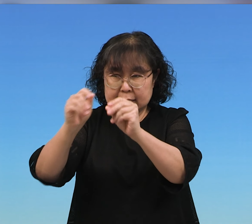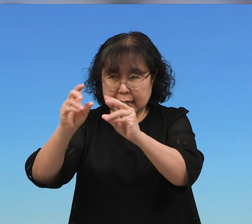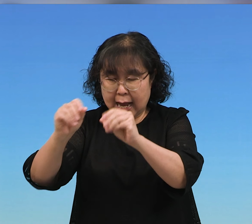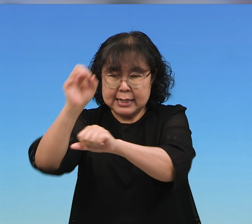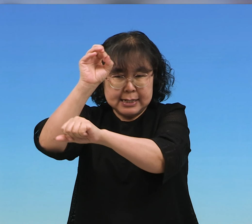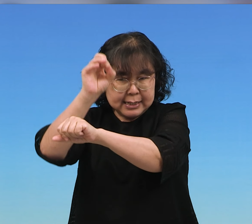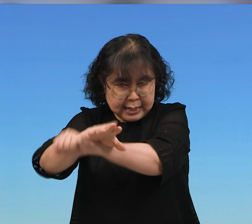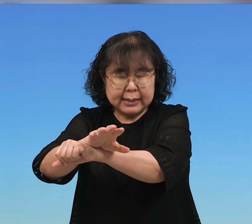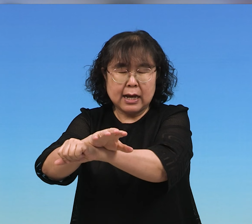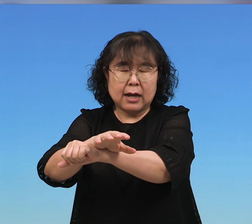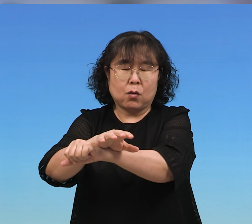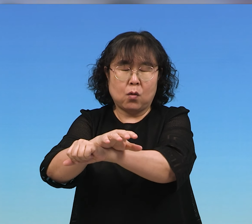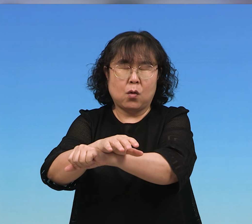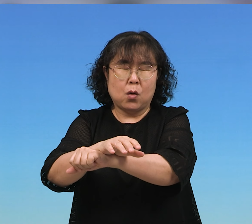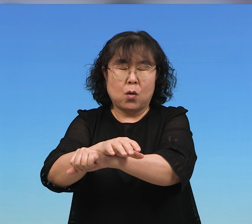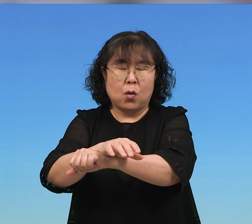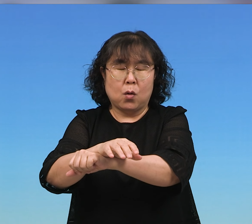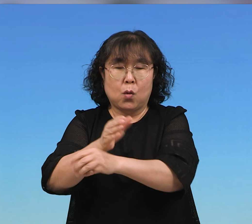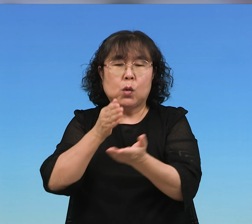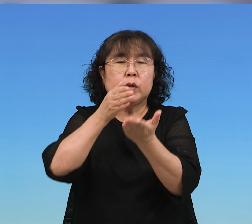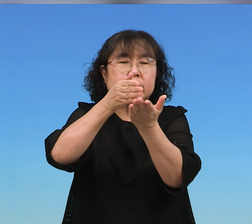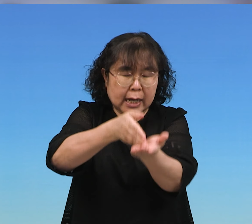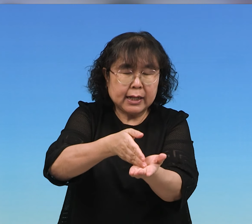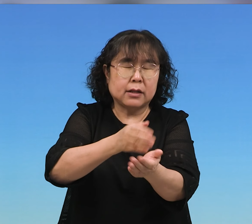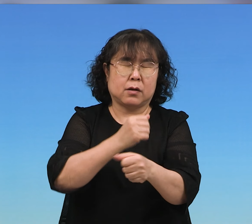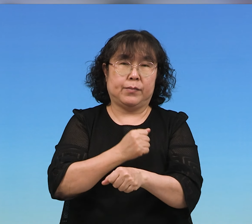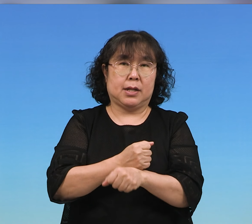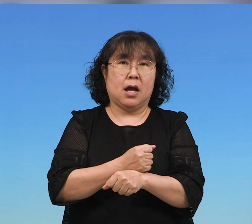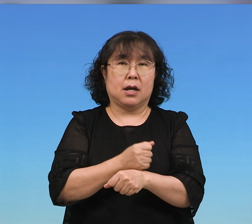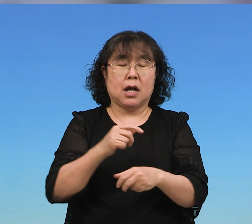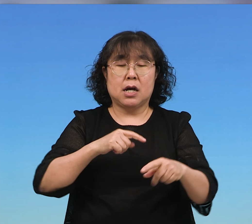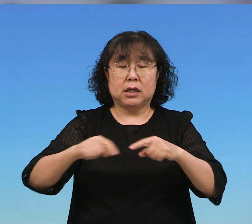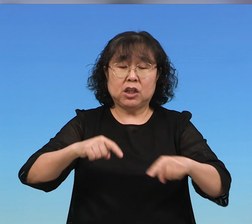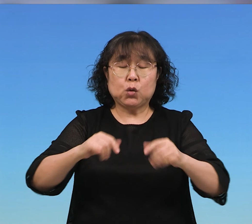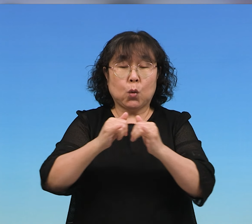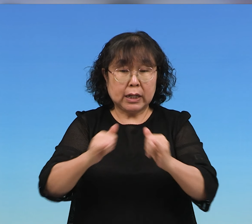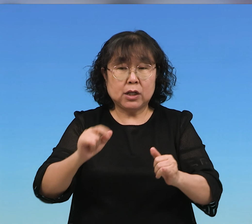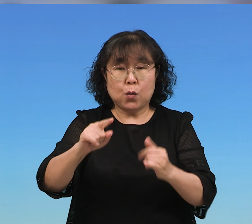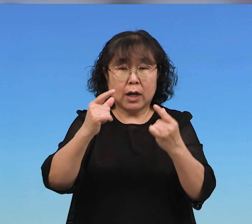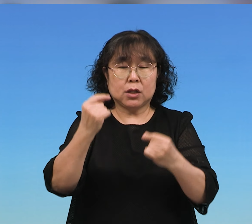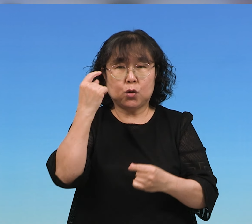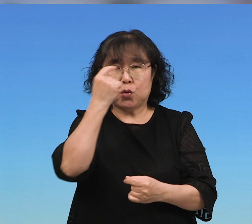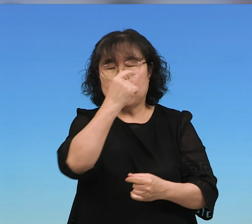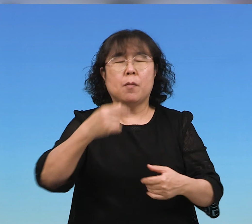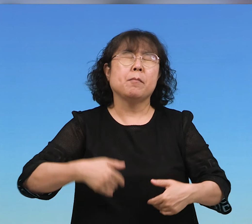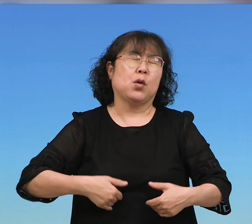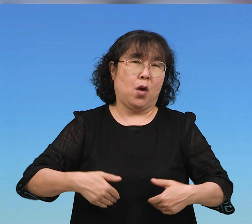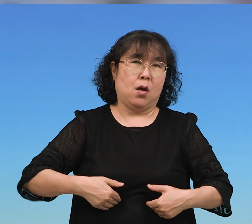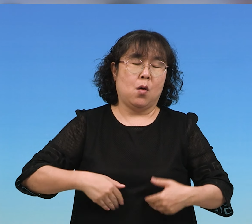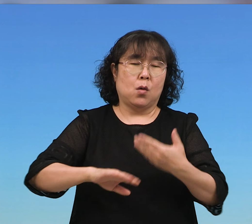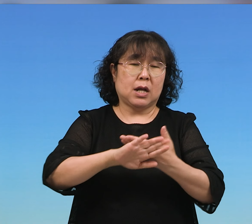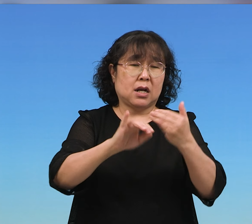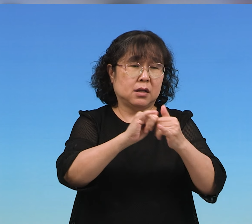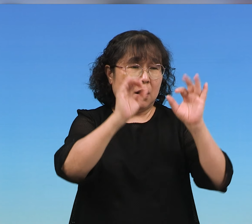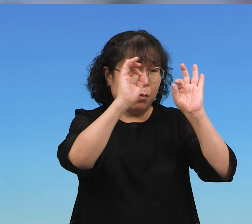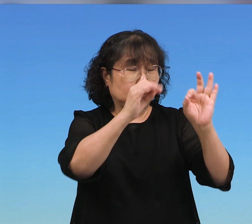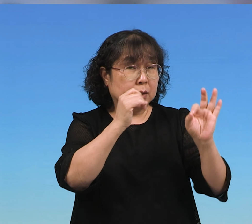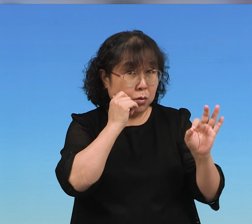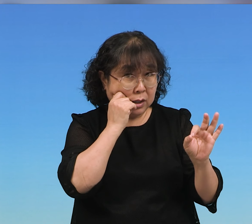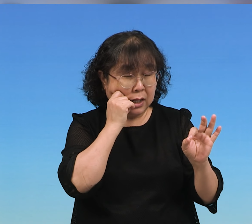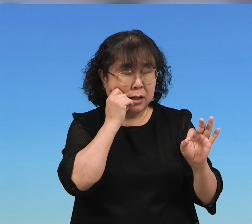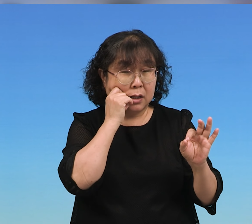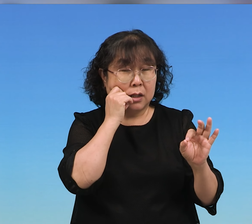세대를 위해서 그 땅을 사자는 것입니다. 이게 바로 지도자가 가진 안목 아닙니까? 아무도 보지 못했고 볼